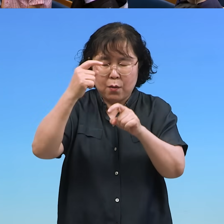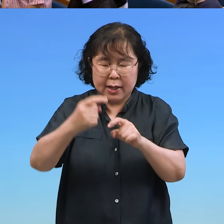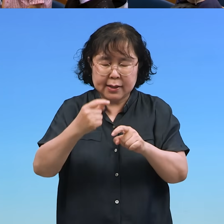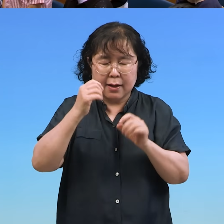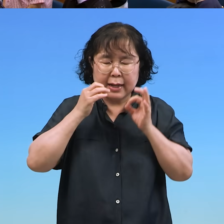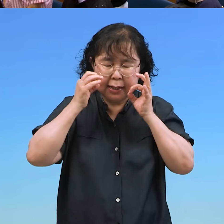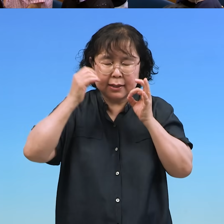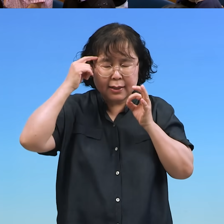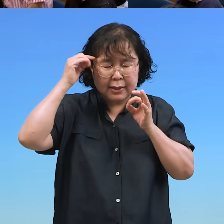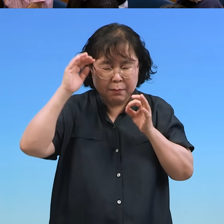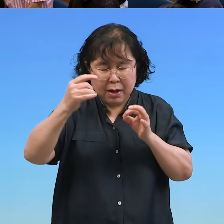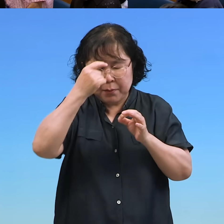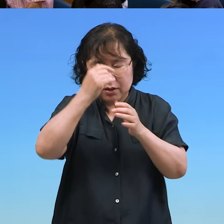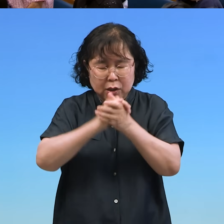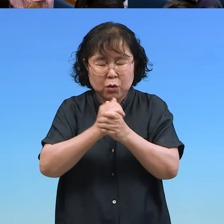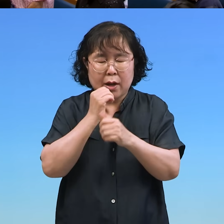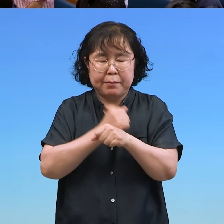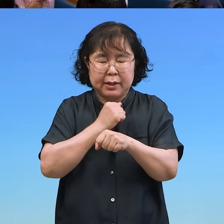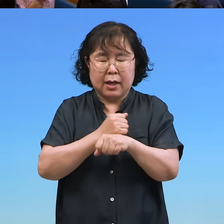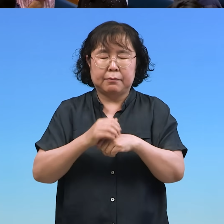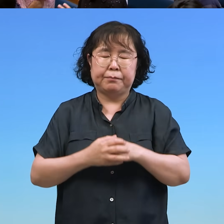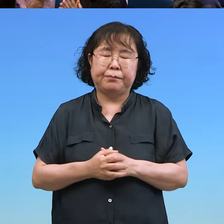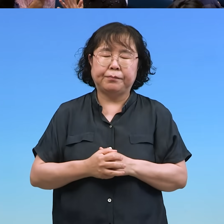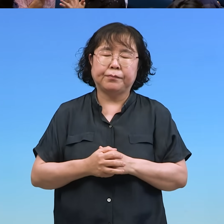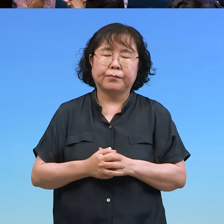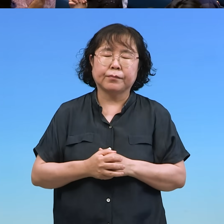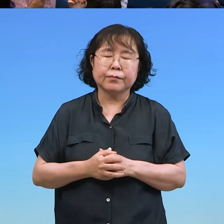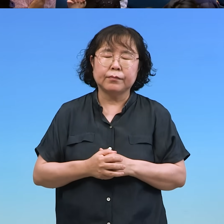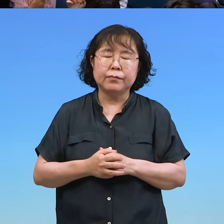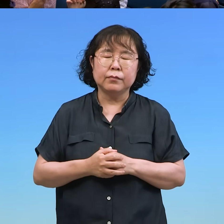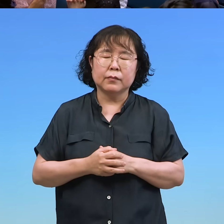간절히 사모하며 기도합니다. 하나님 아버지,